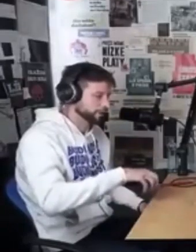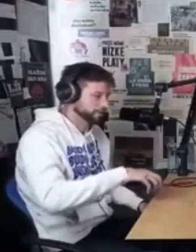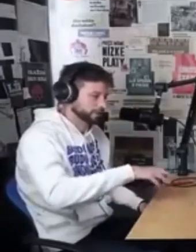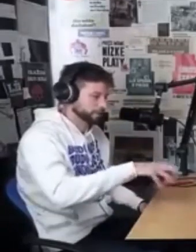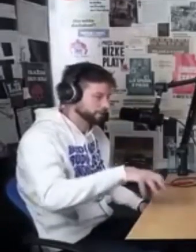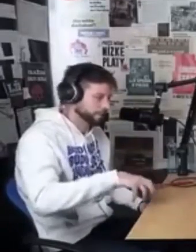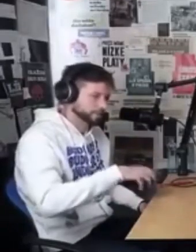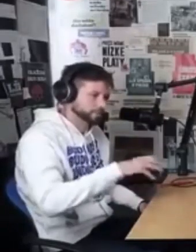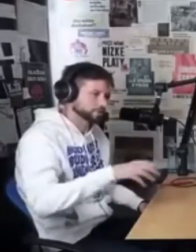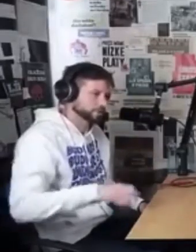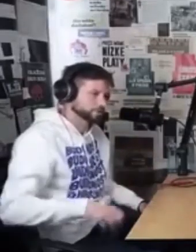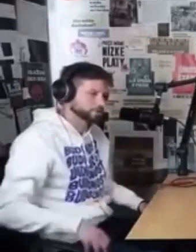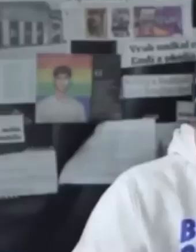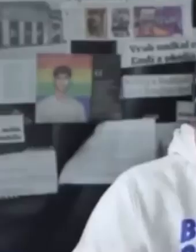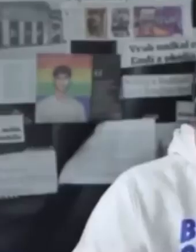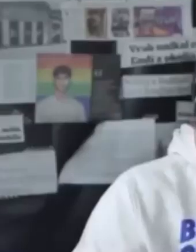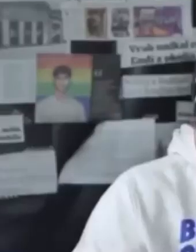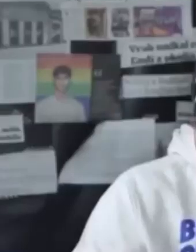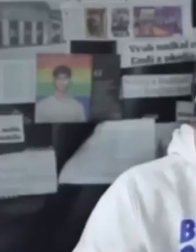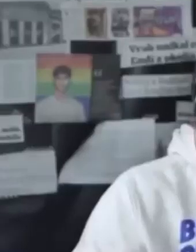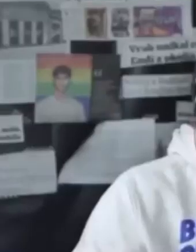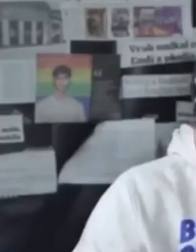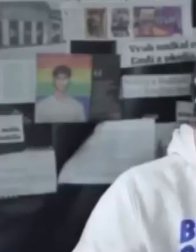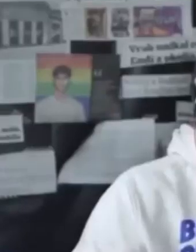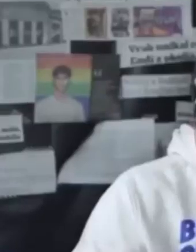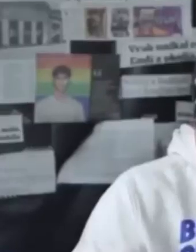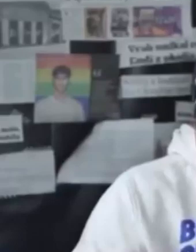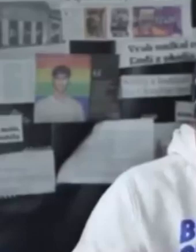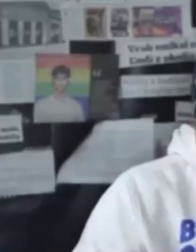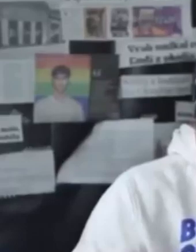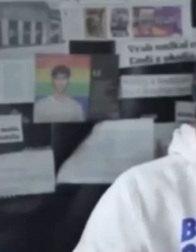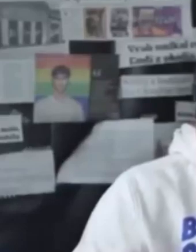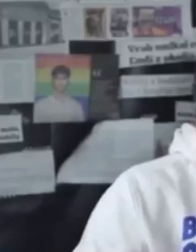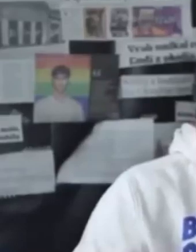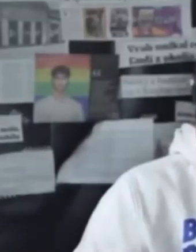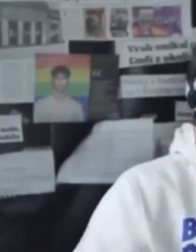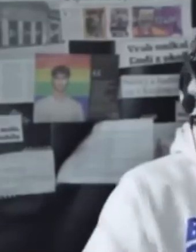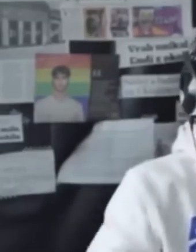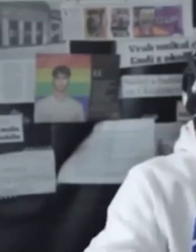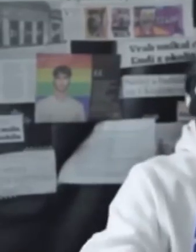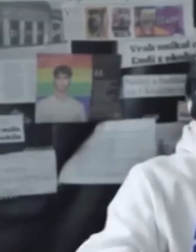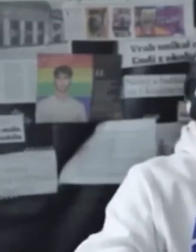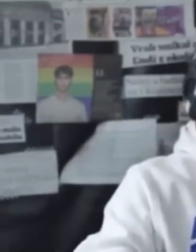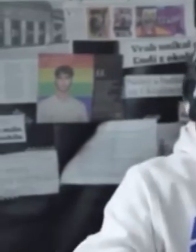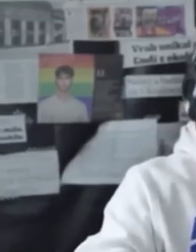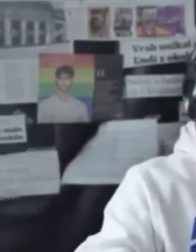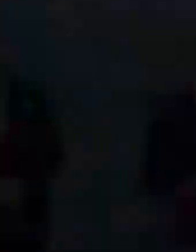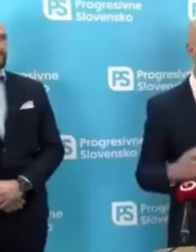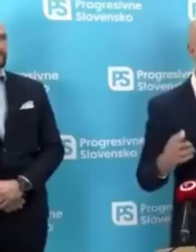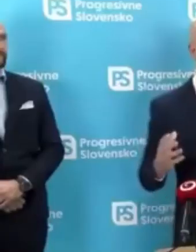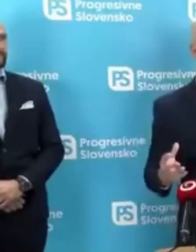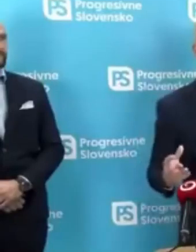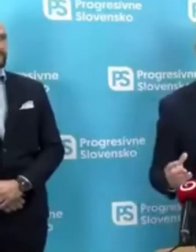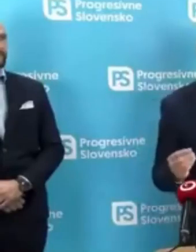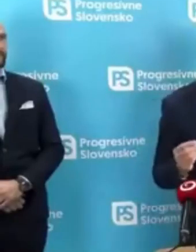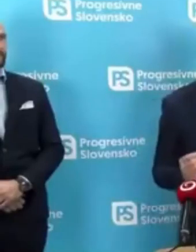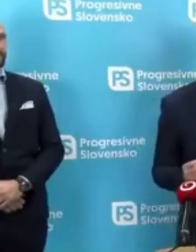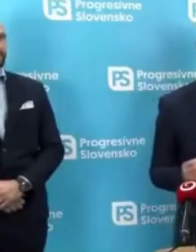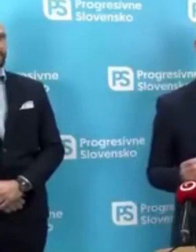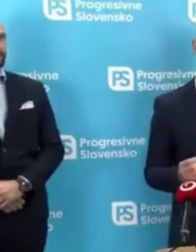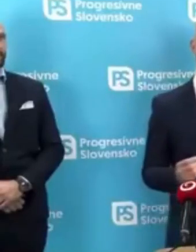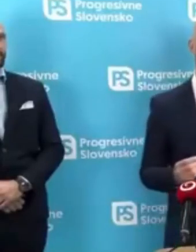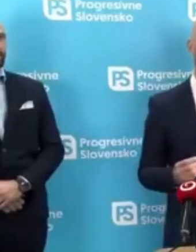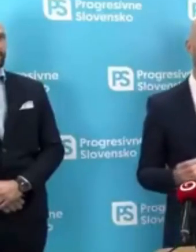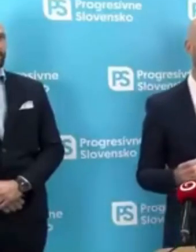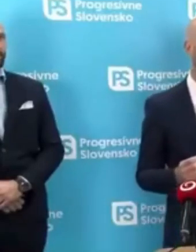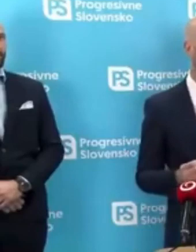a predtým aj takej organizácii, ktorá združuje európske univerzity. Tým pádom som si to mohol dovoliť. Naše hnutie